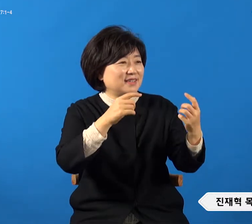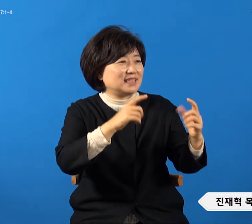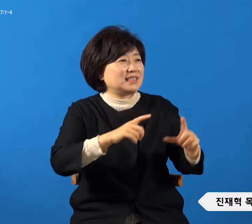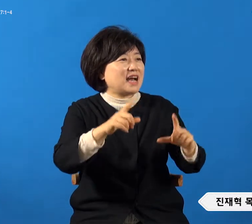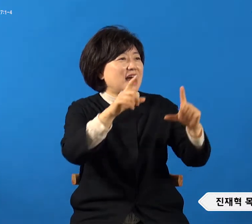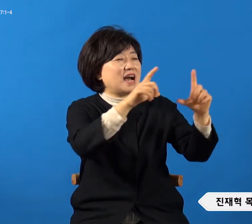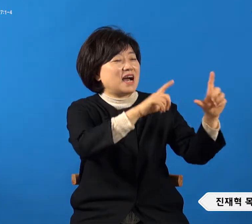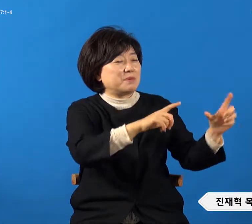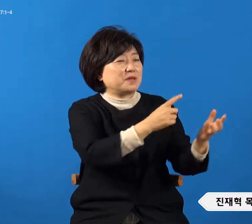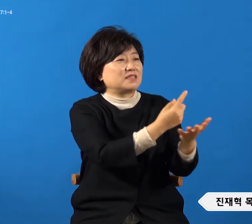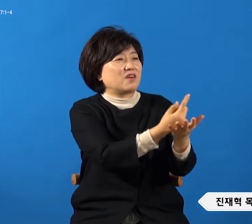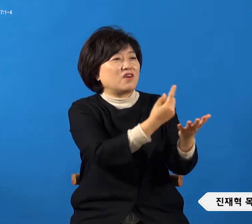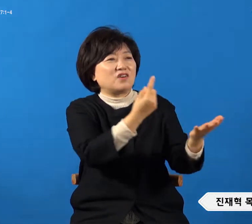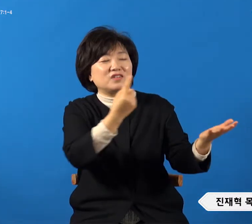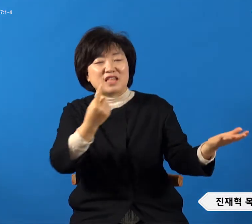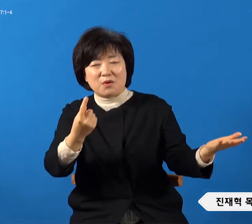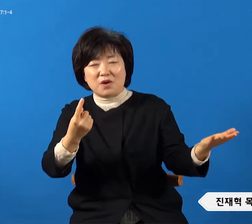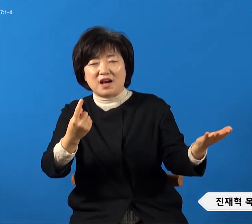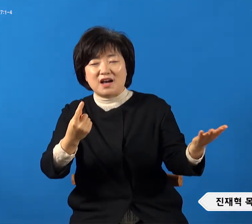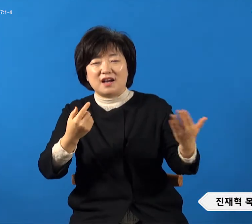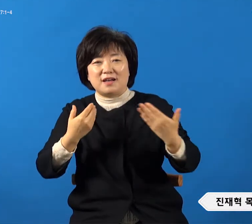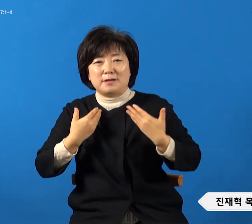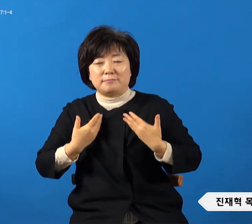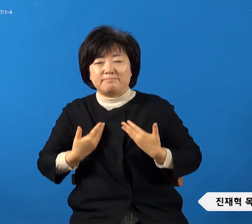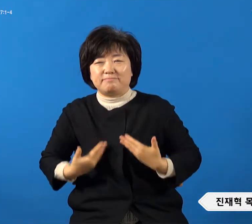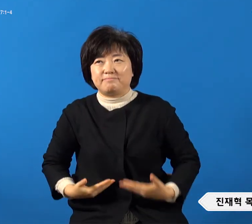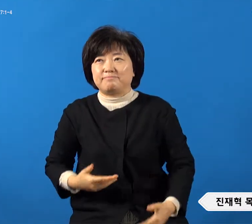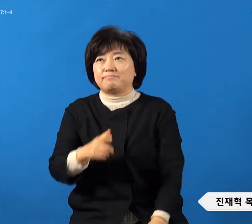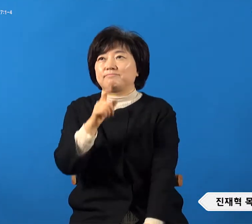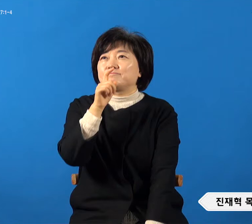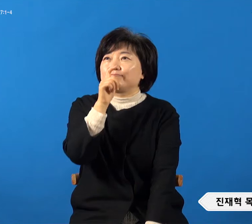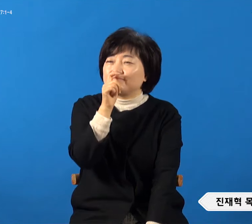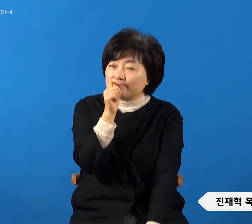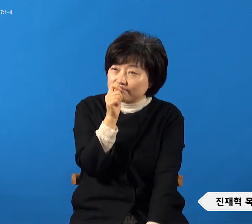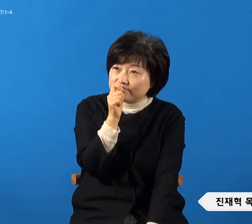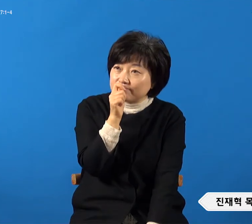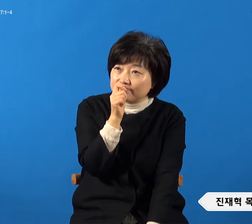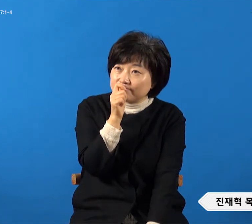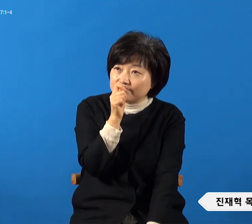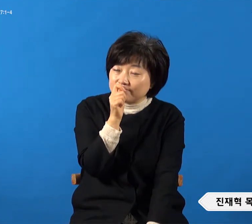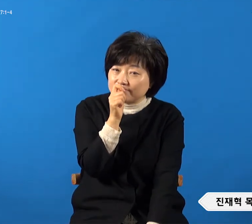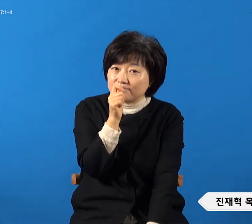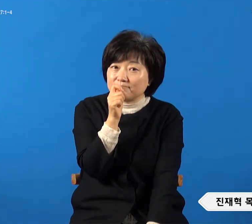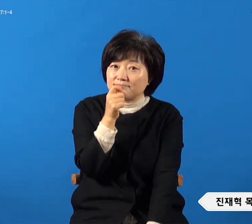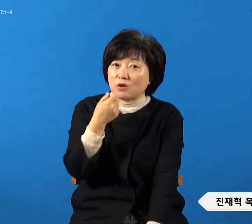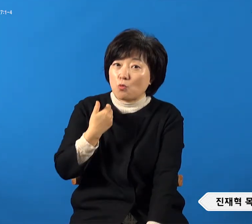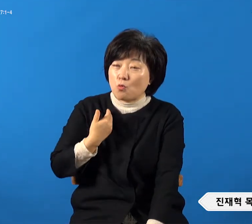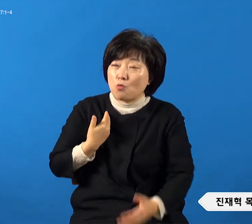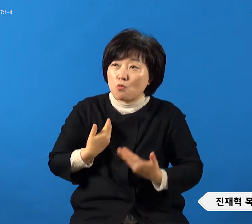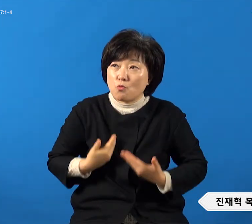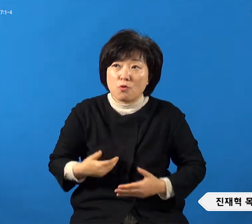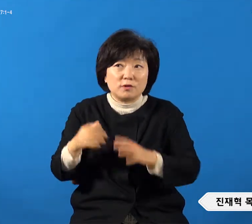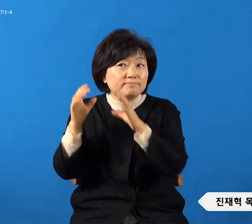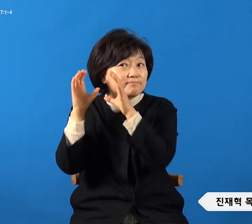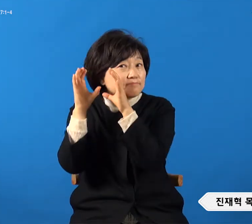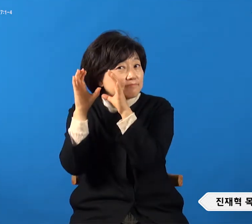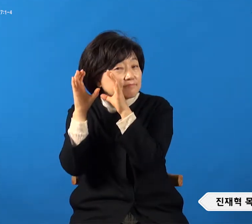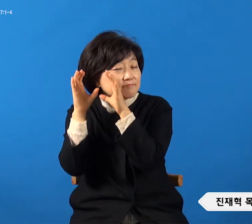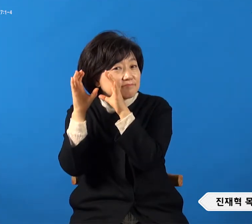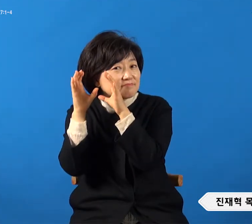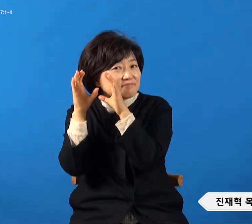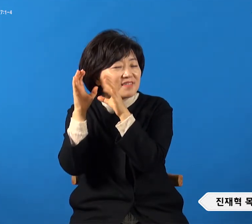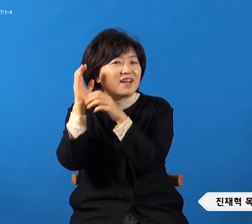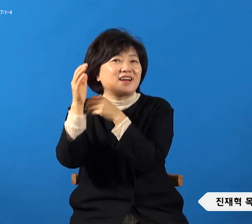우리의 삶 가운데 우리는 침묵합니다. 고요함 가운데 있습니다. 이 고요함 가운데 있을 때 우리는